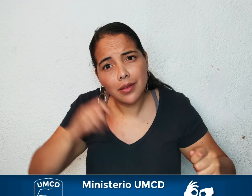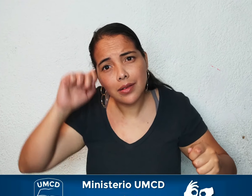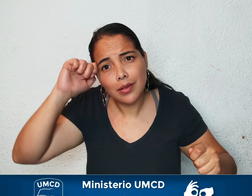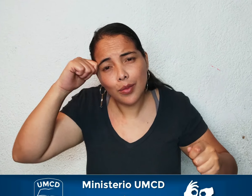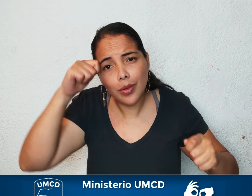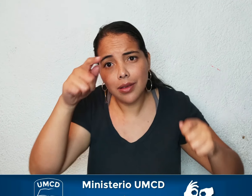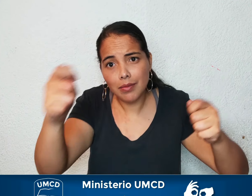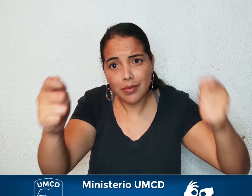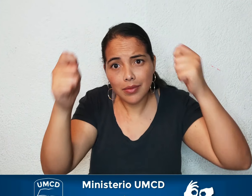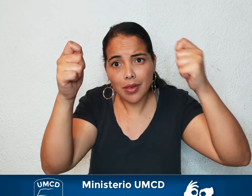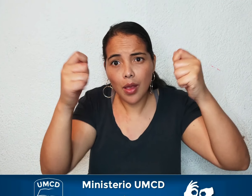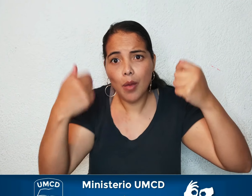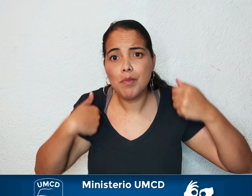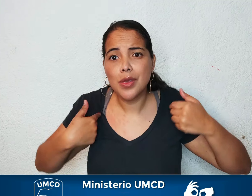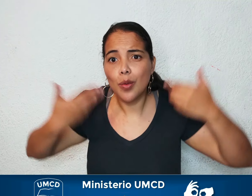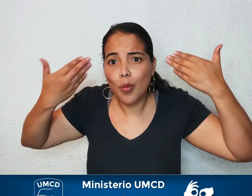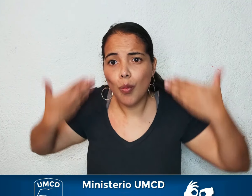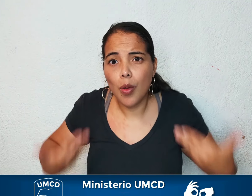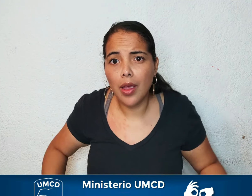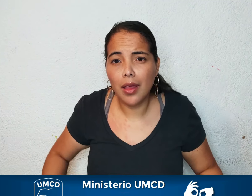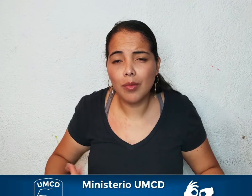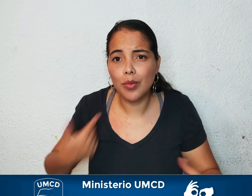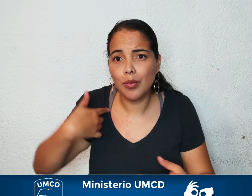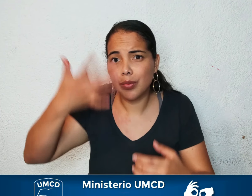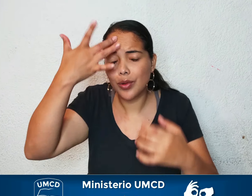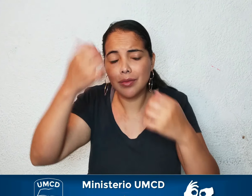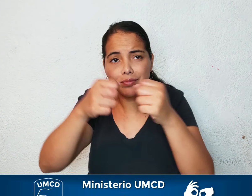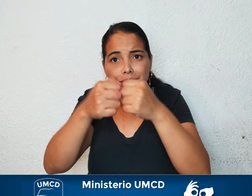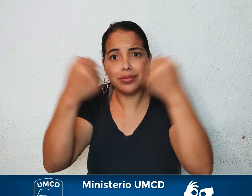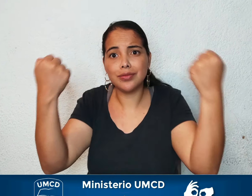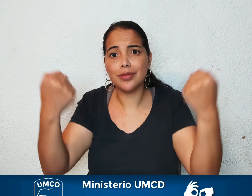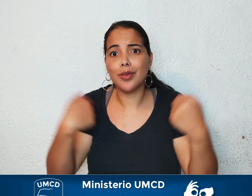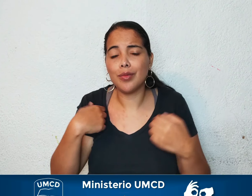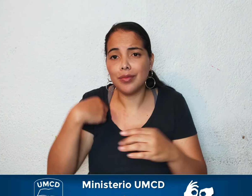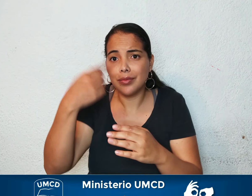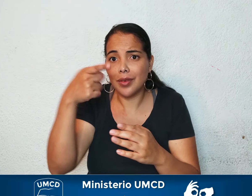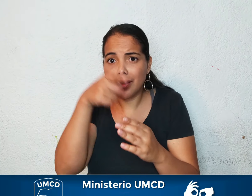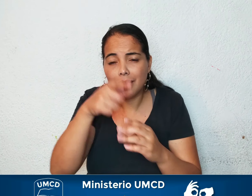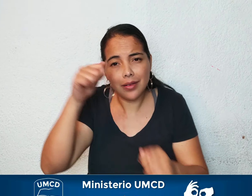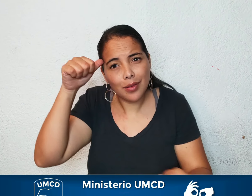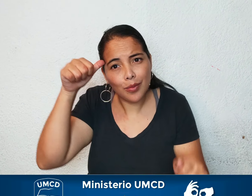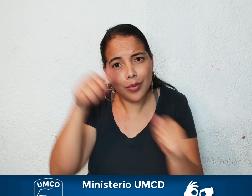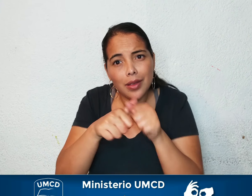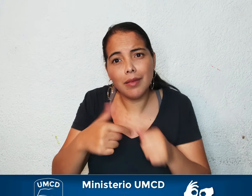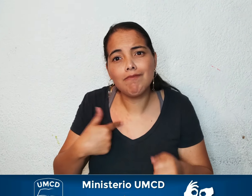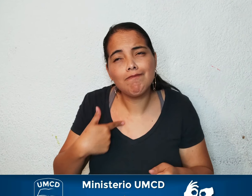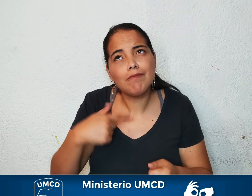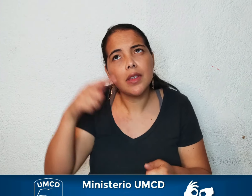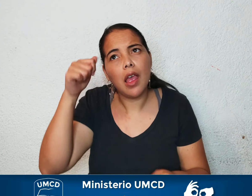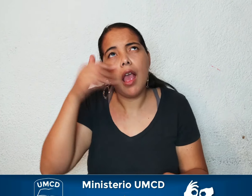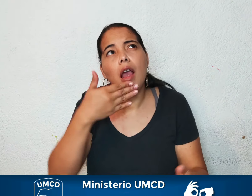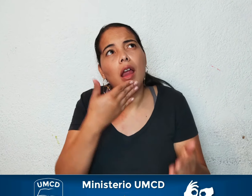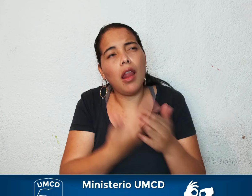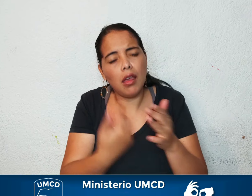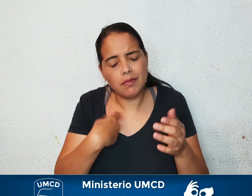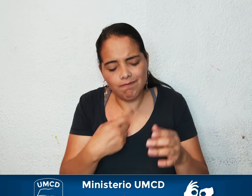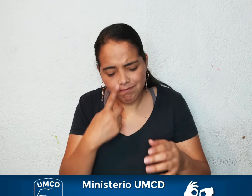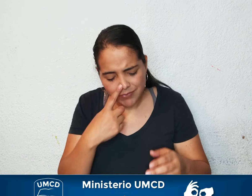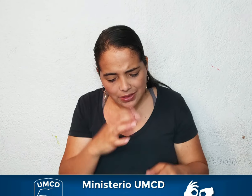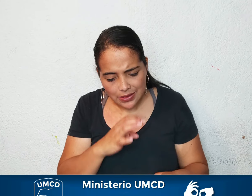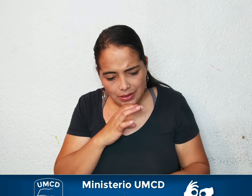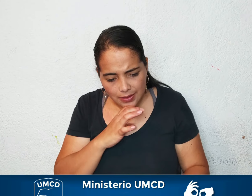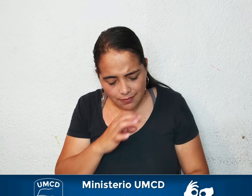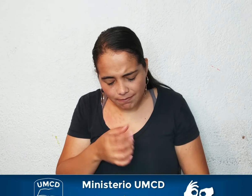que lo que estoy por hacer por ustedes es el único camino para el que ustedes hallen perdón y salvación. Y